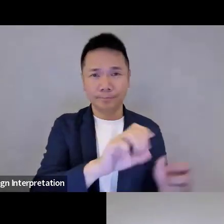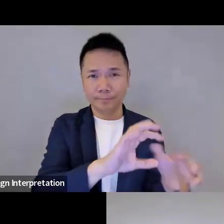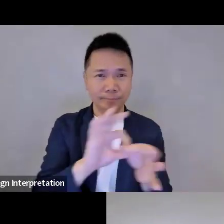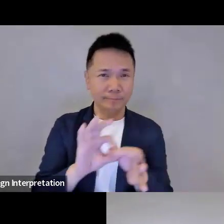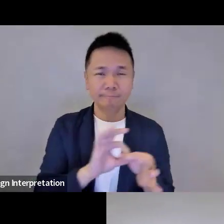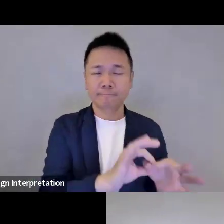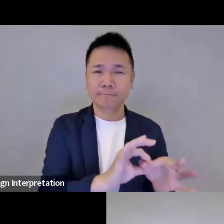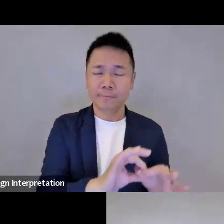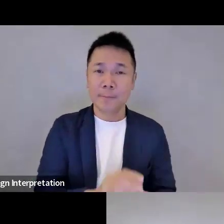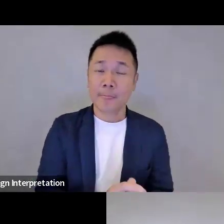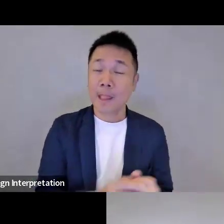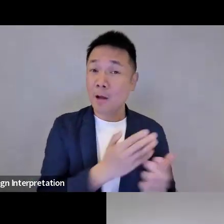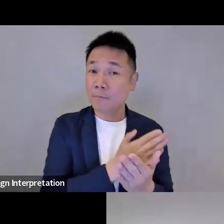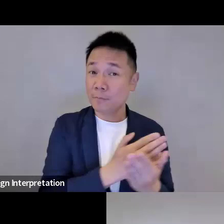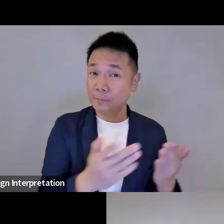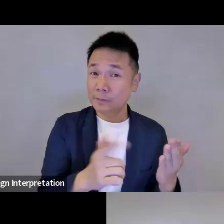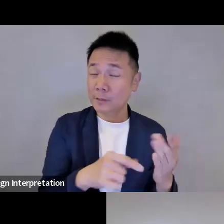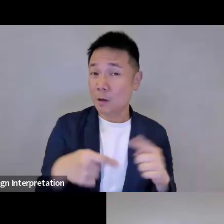人。